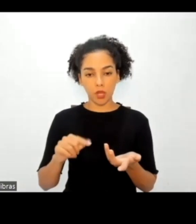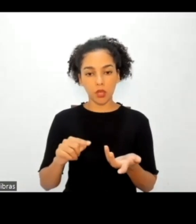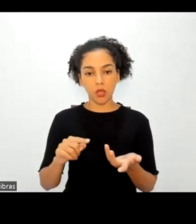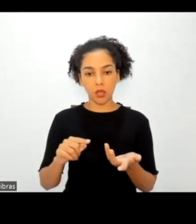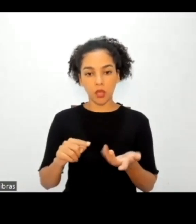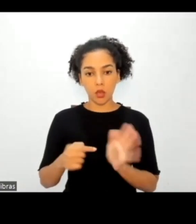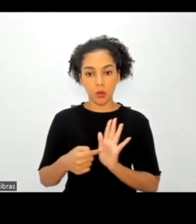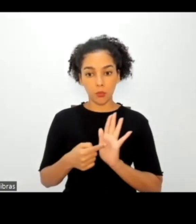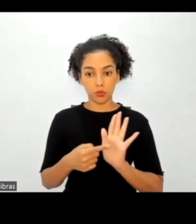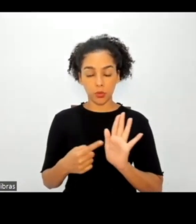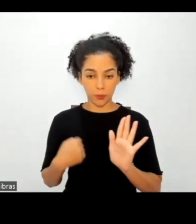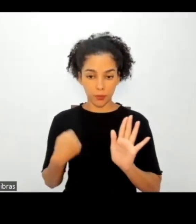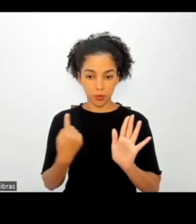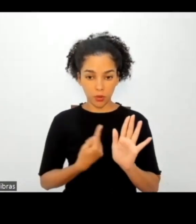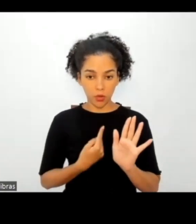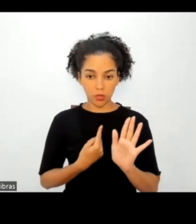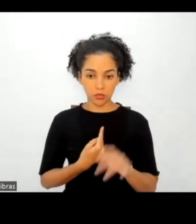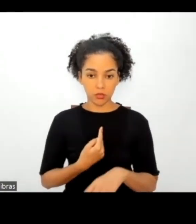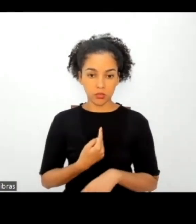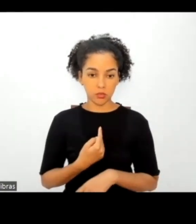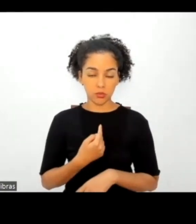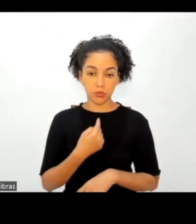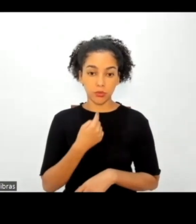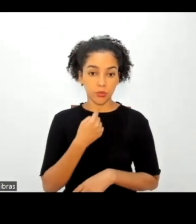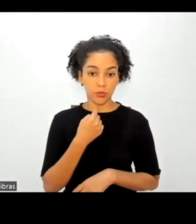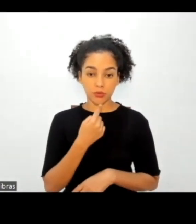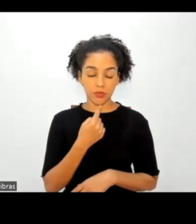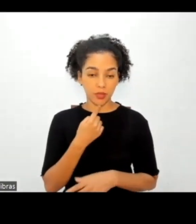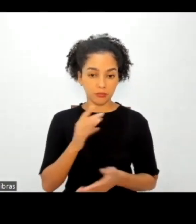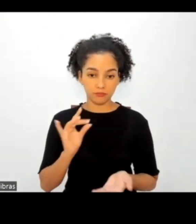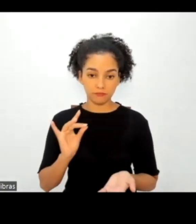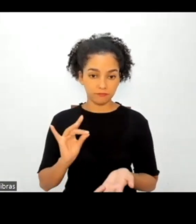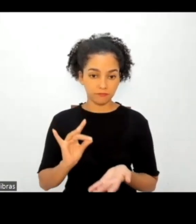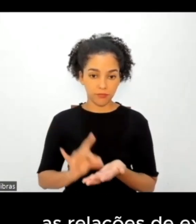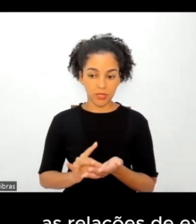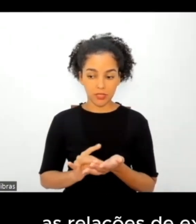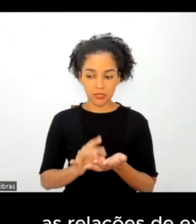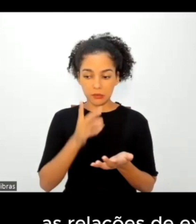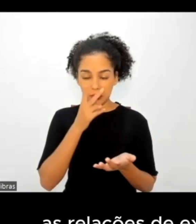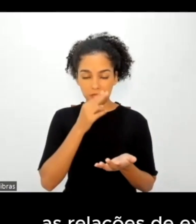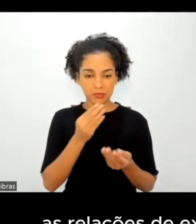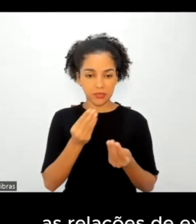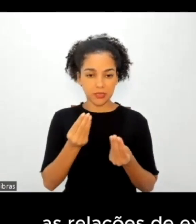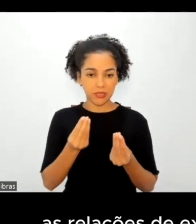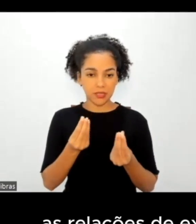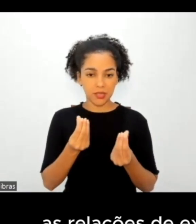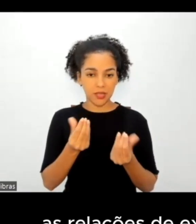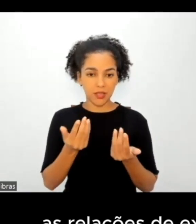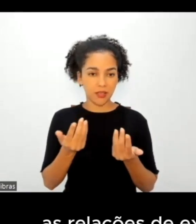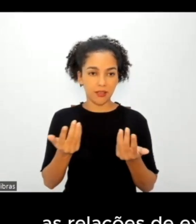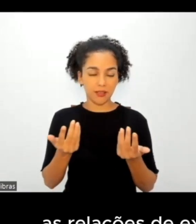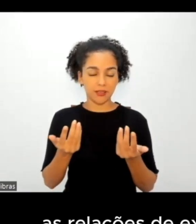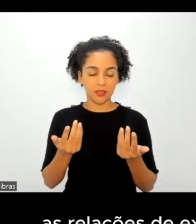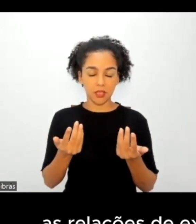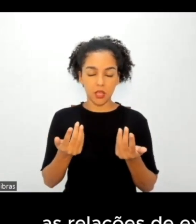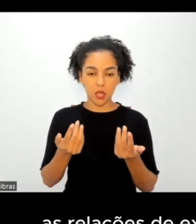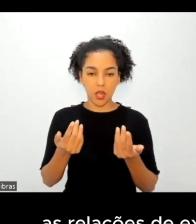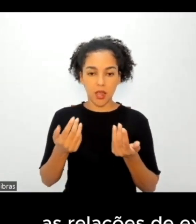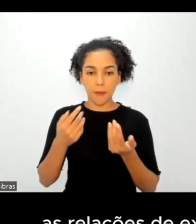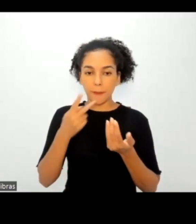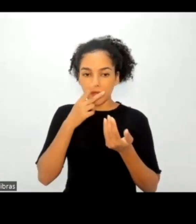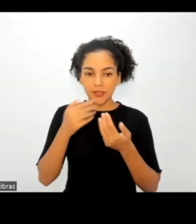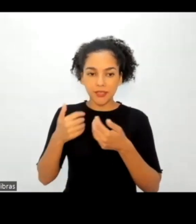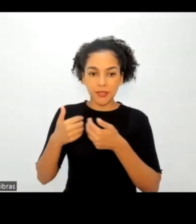indicativo para nós, né, de que não tem como, de fato, né, a gente dissociar as relações de exploração e de opressão